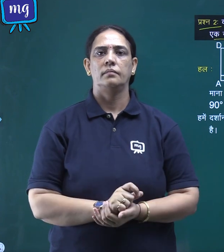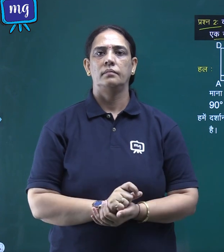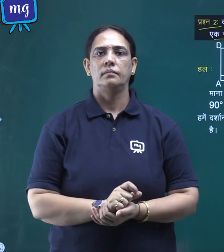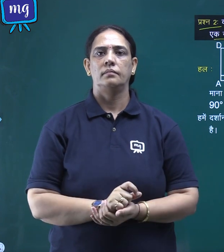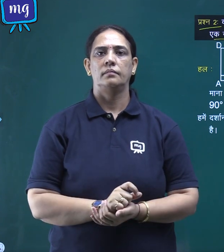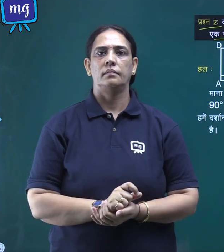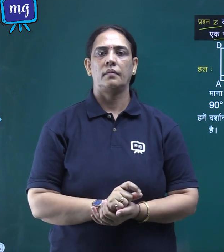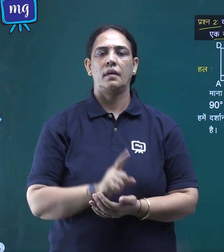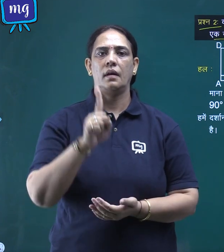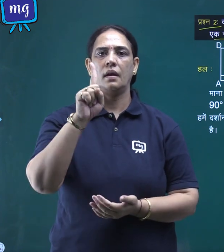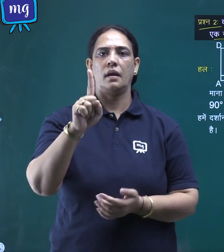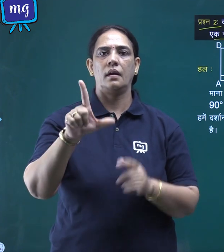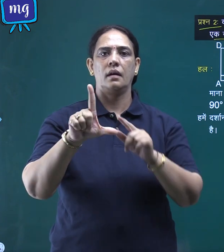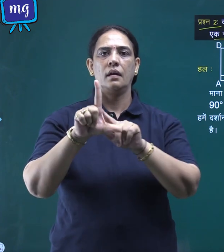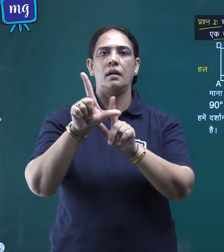एक समकोण होता है।